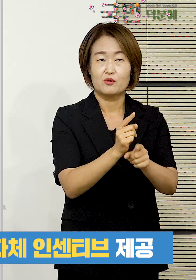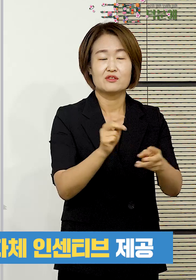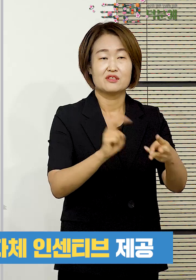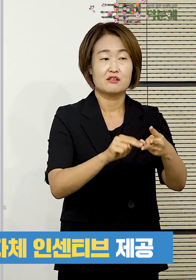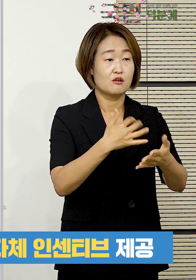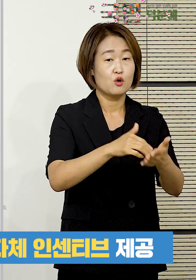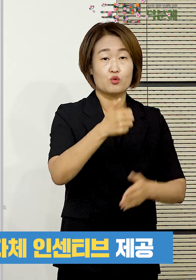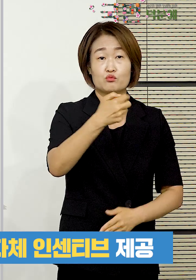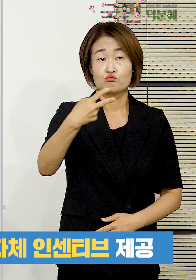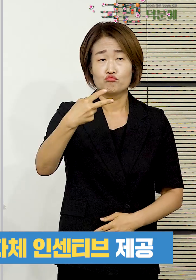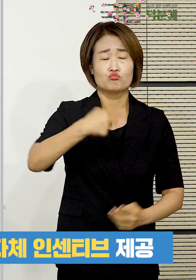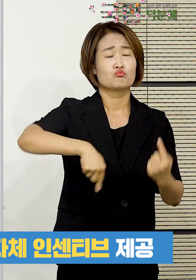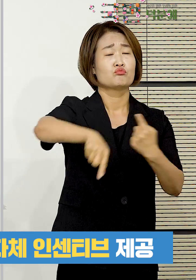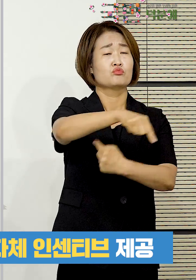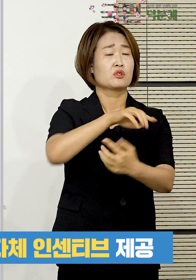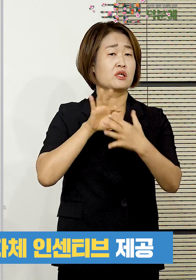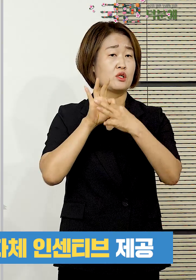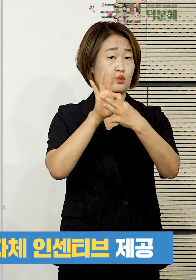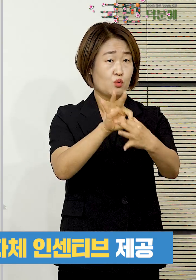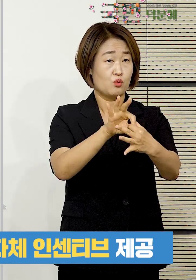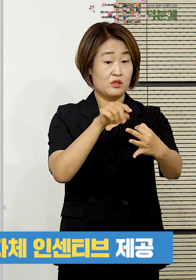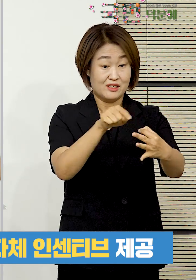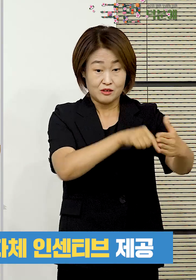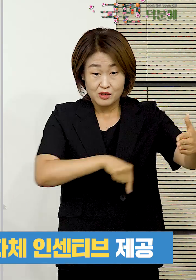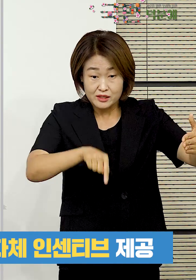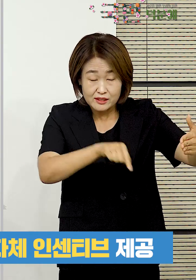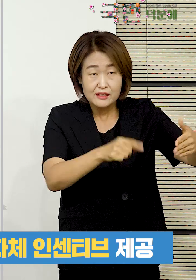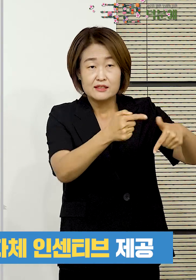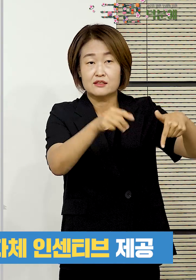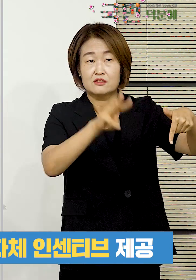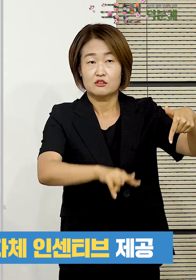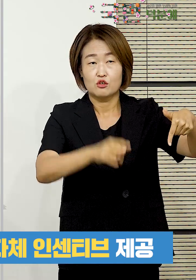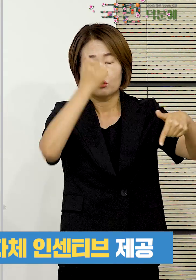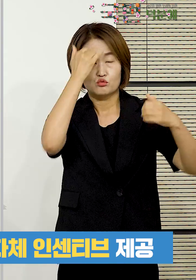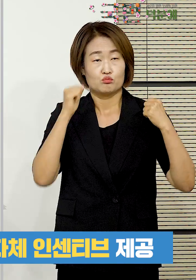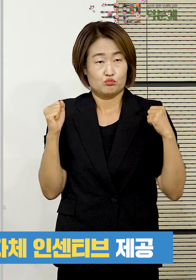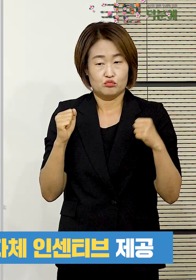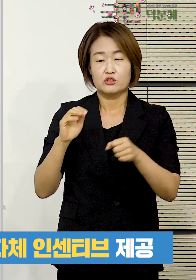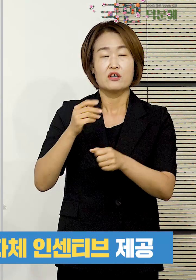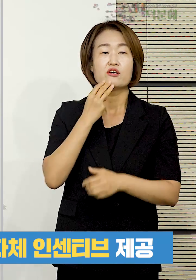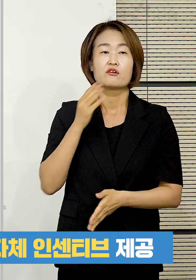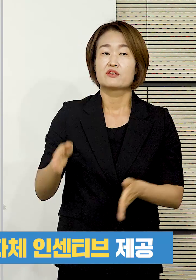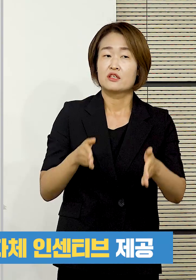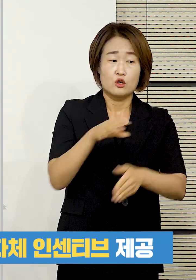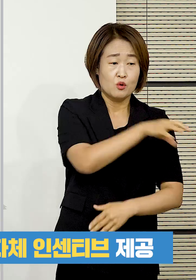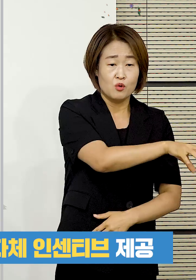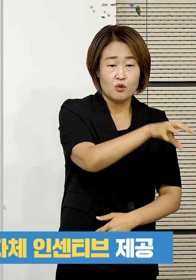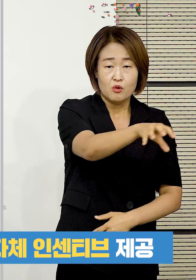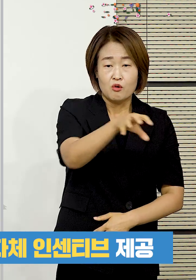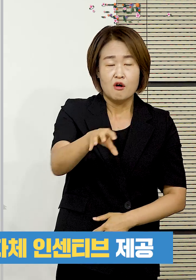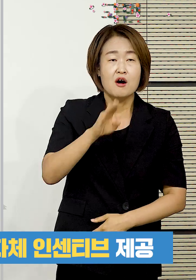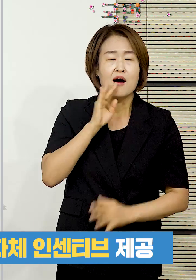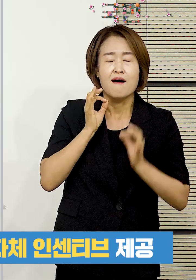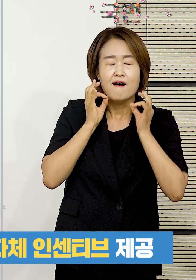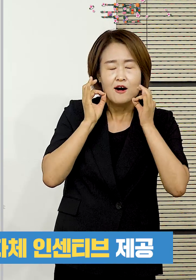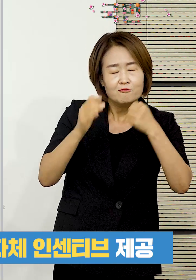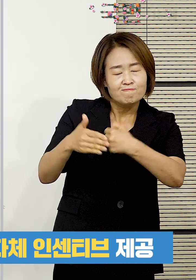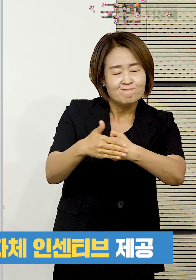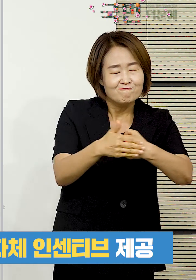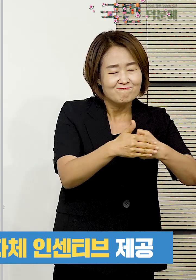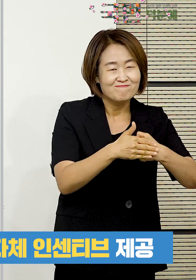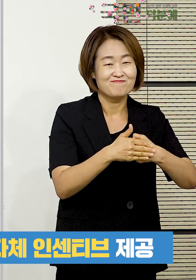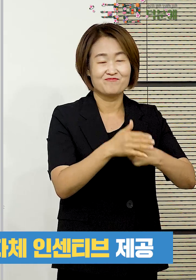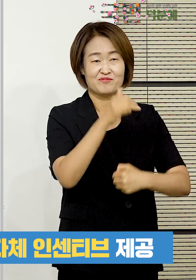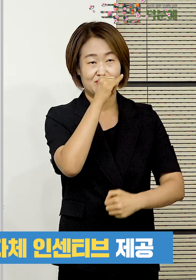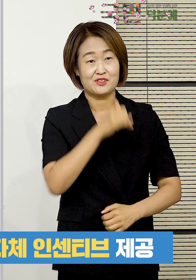등 52개 시설을 운영해 왔으며 이 과정에서 인천, 충북, 경기 등 여러 지자체에